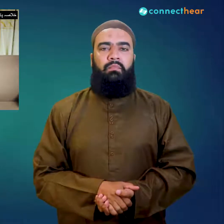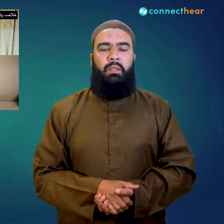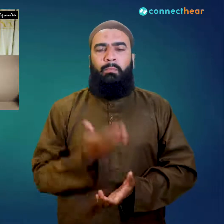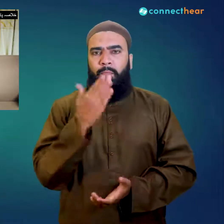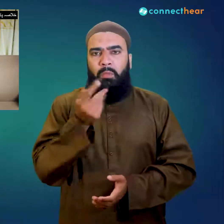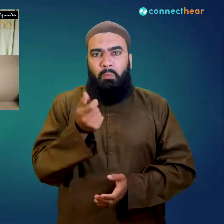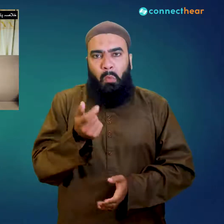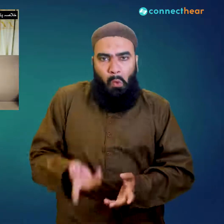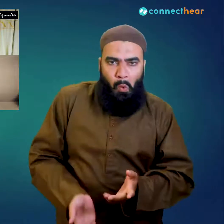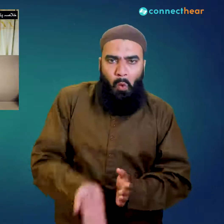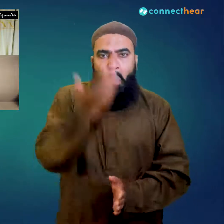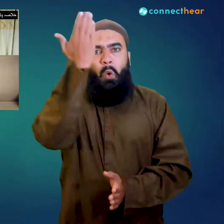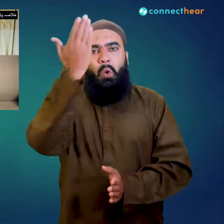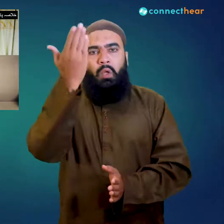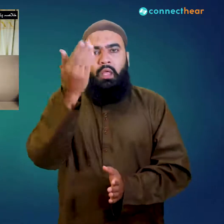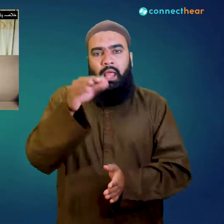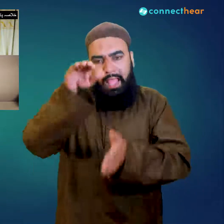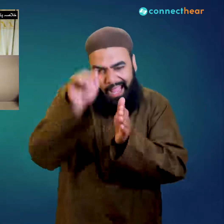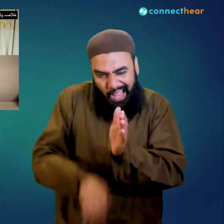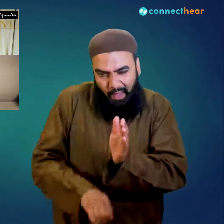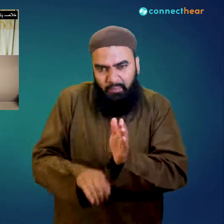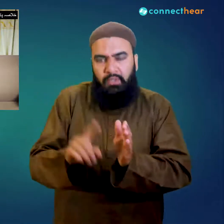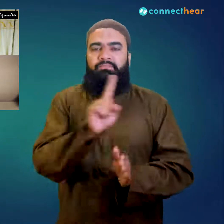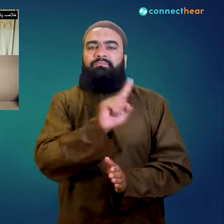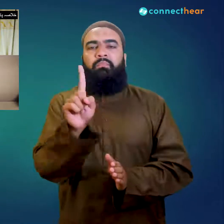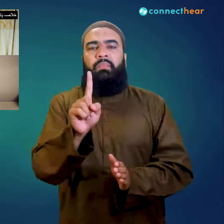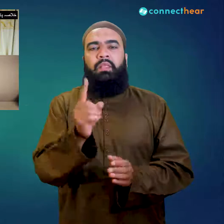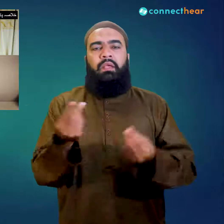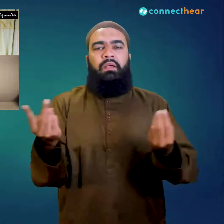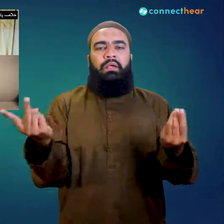ہے، افراط و تفریط سے پاک۔